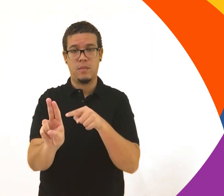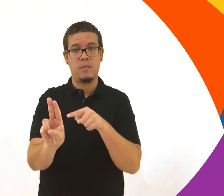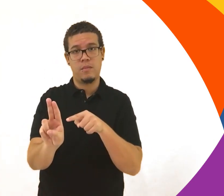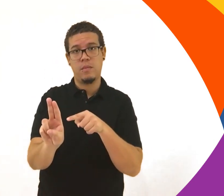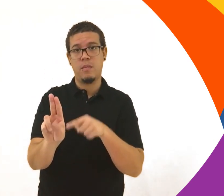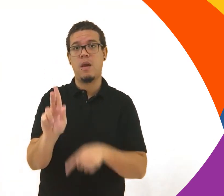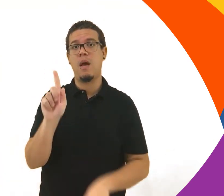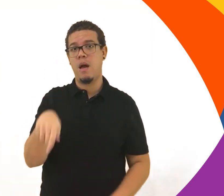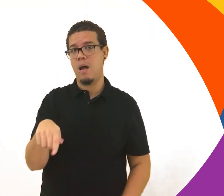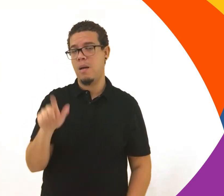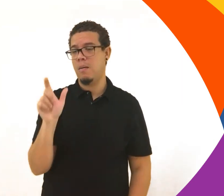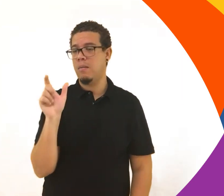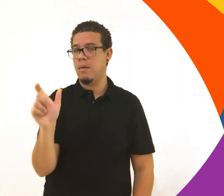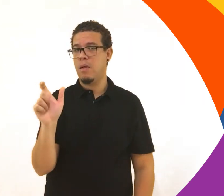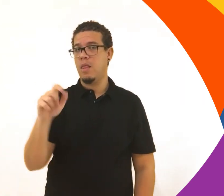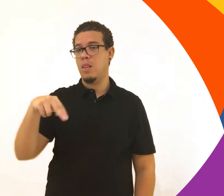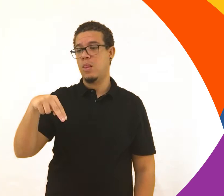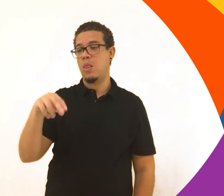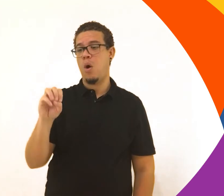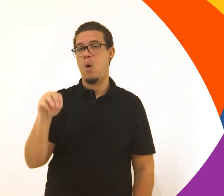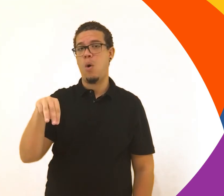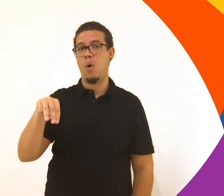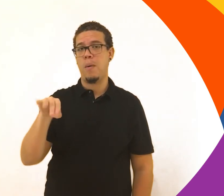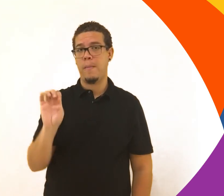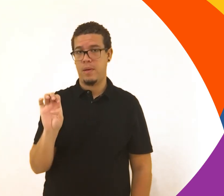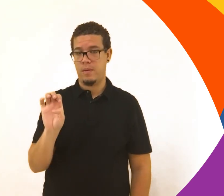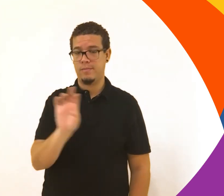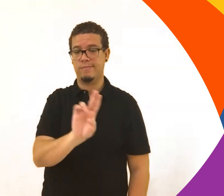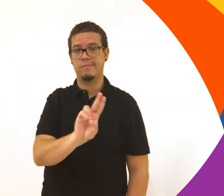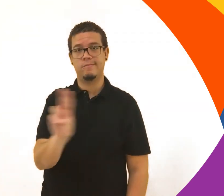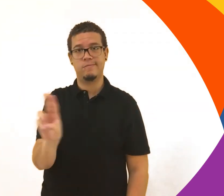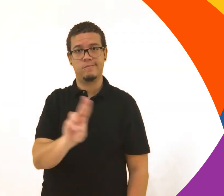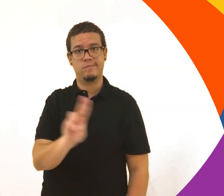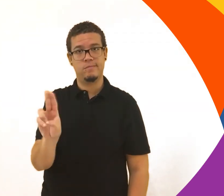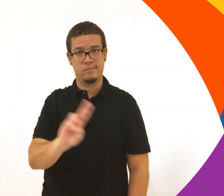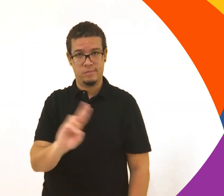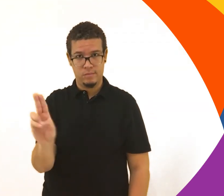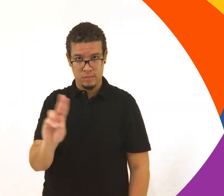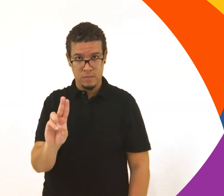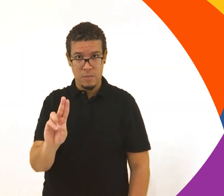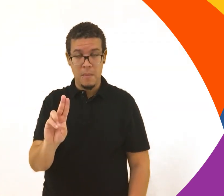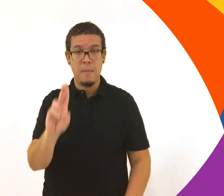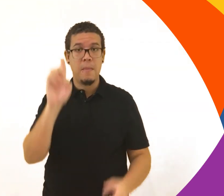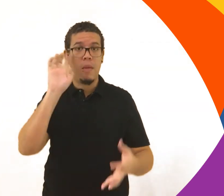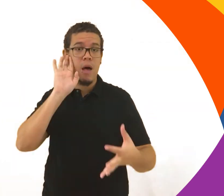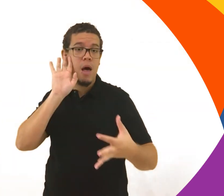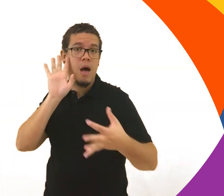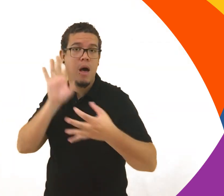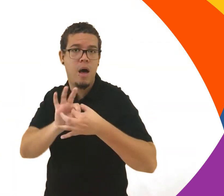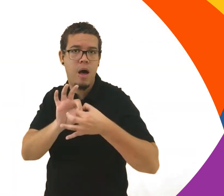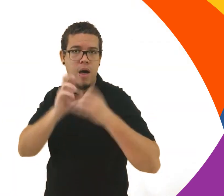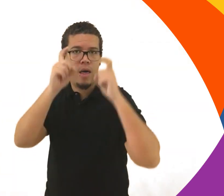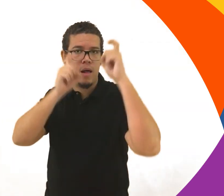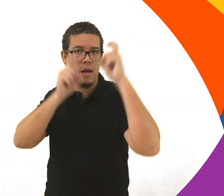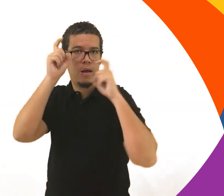olha. A palavra nome e o sinal nome, né? Atrelado à